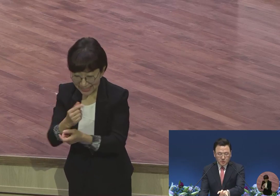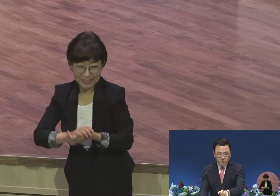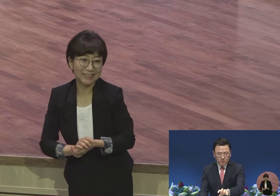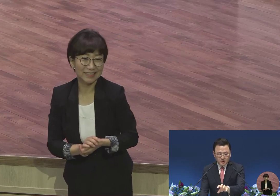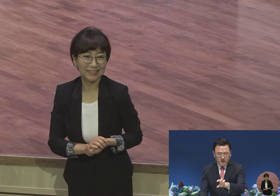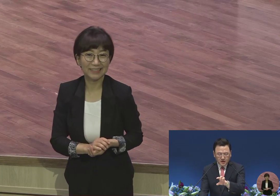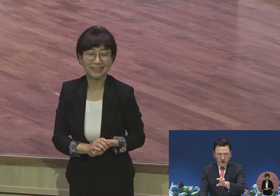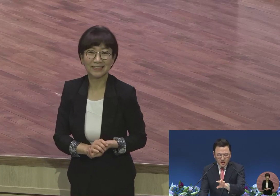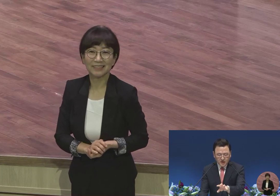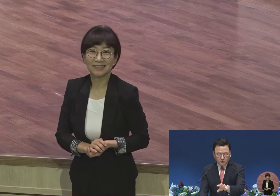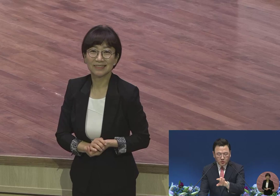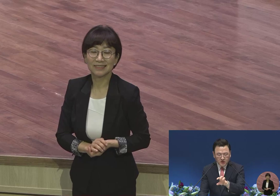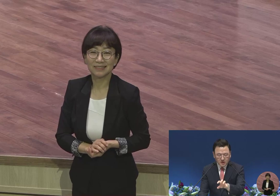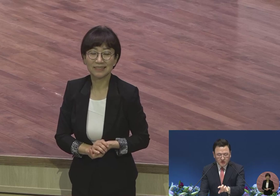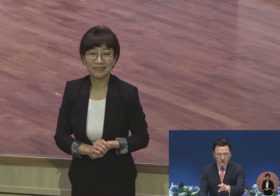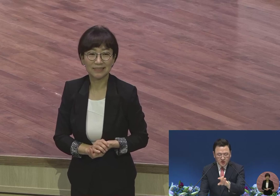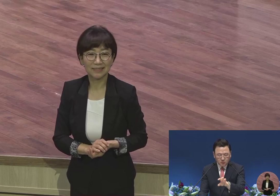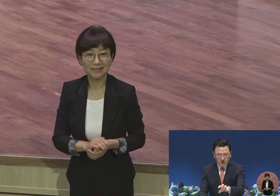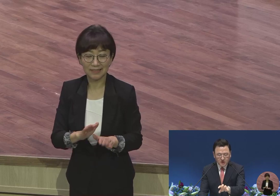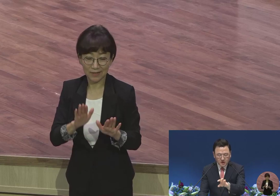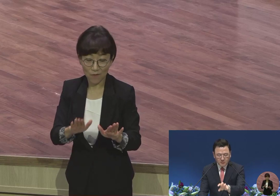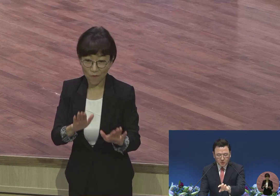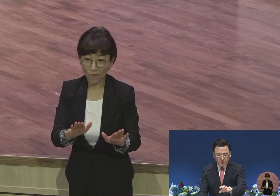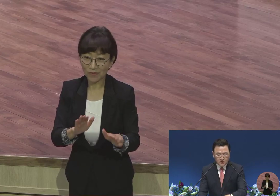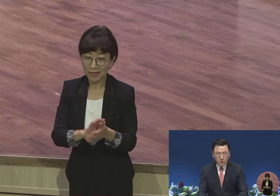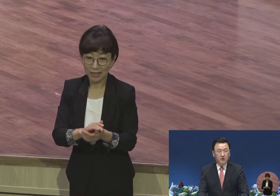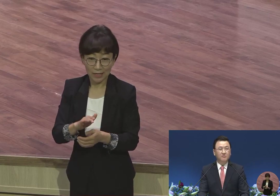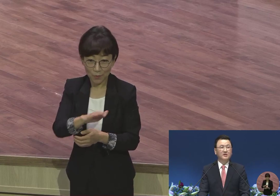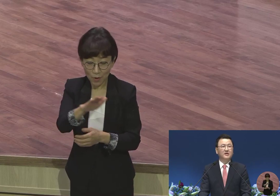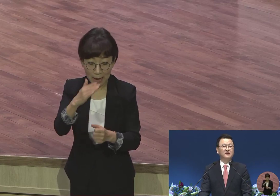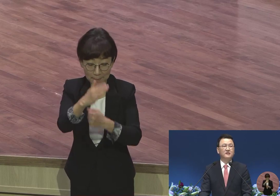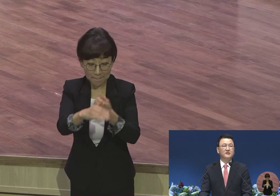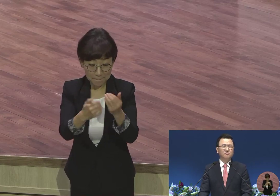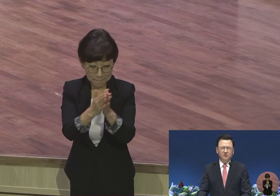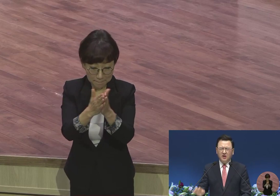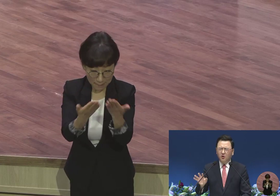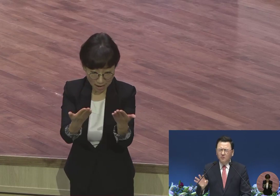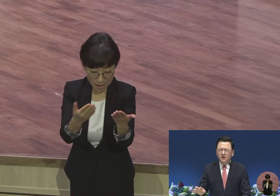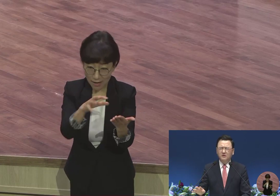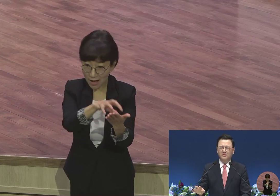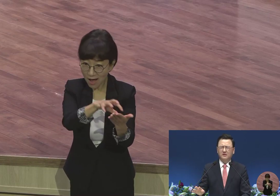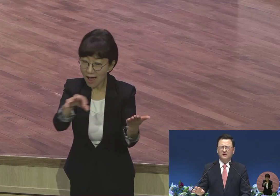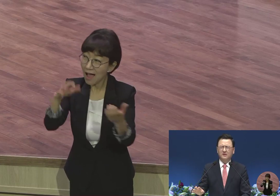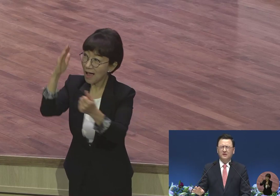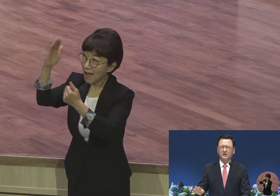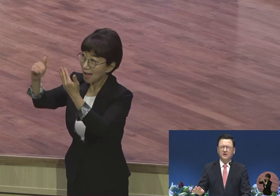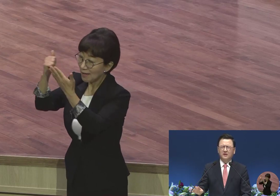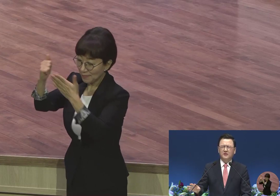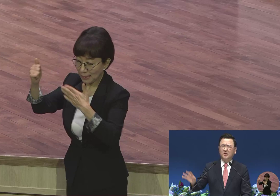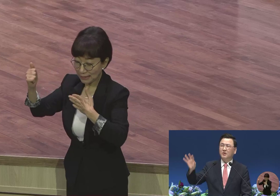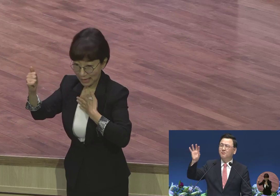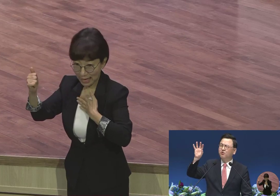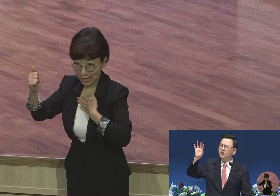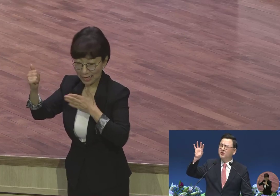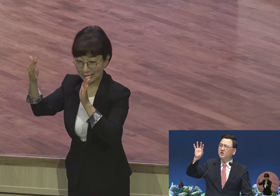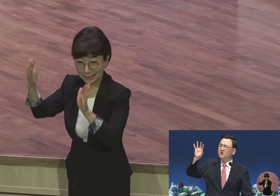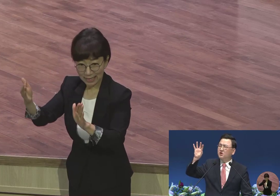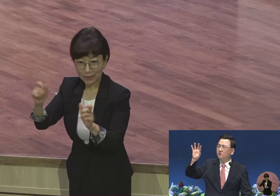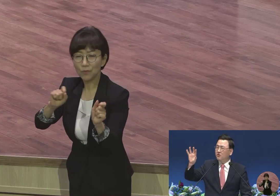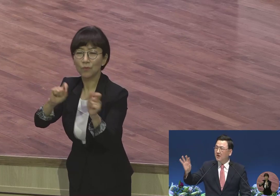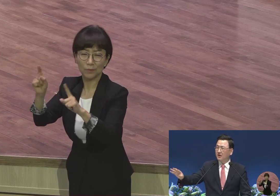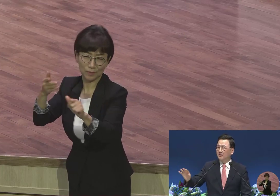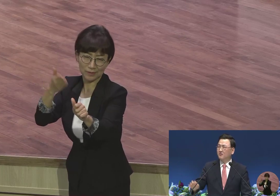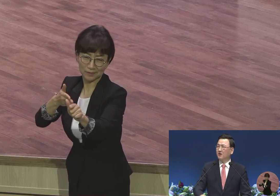이번 말씀을 통해 하나님과 일대일 관계가 회복되기를 원합니다. 문제가 오면 제발